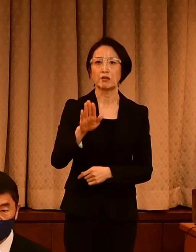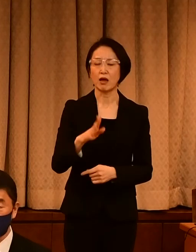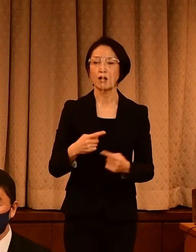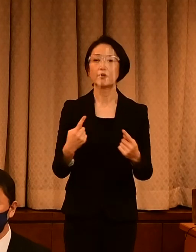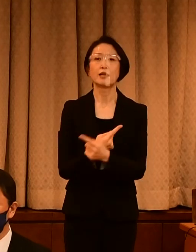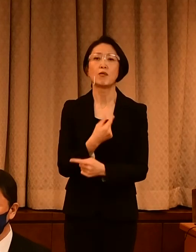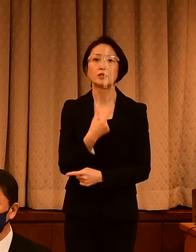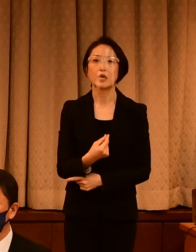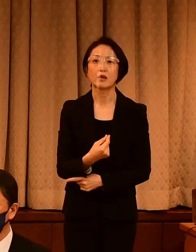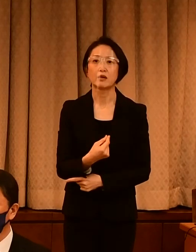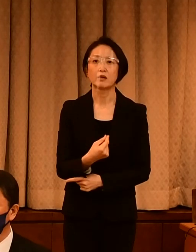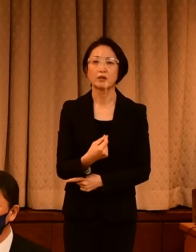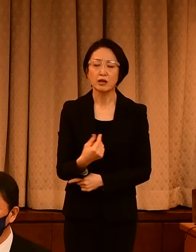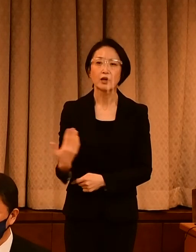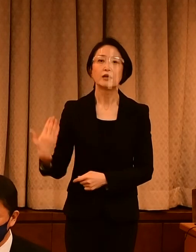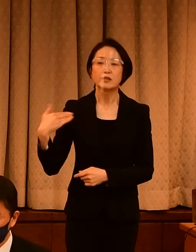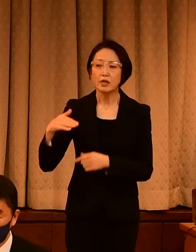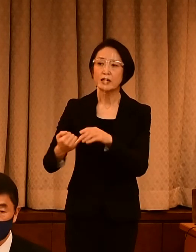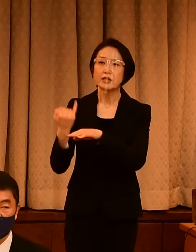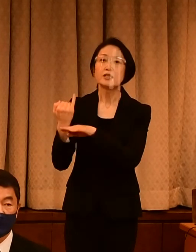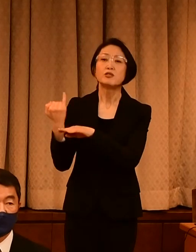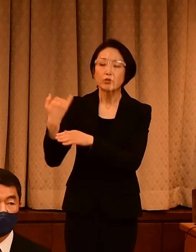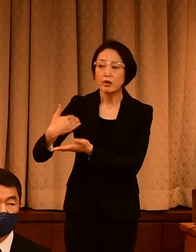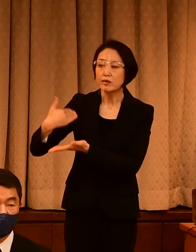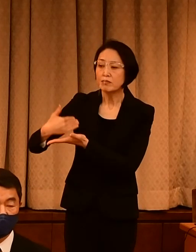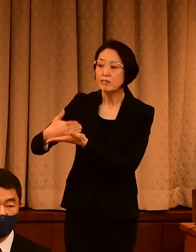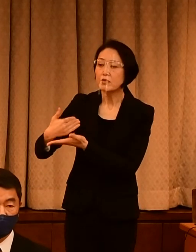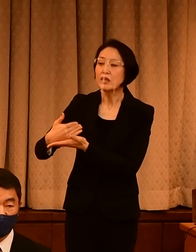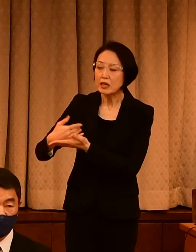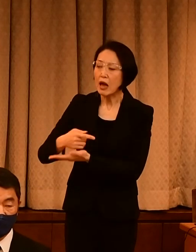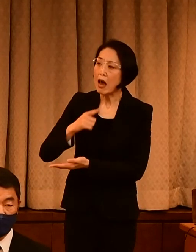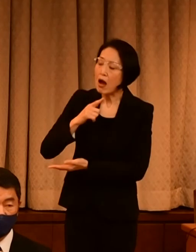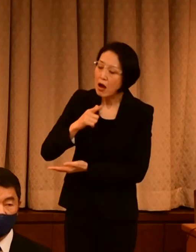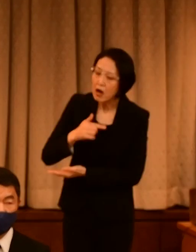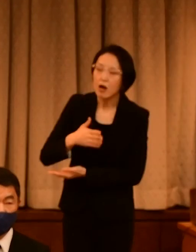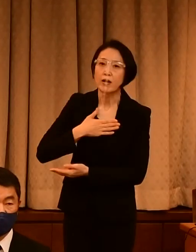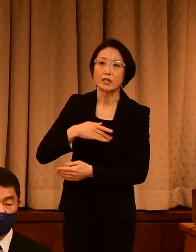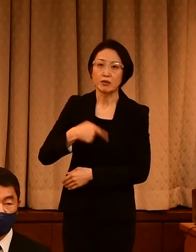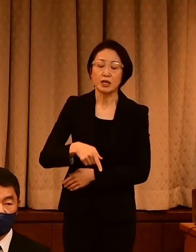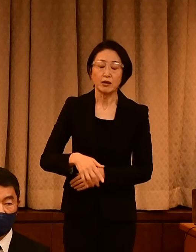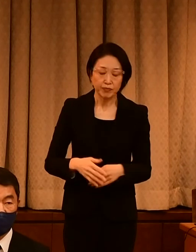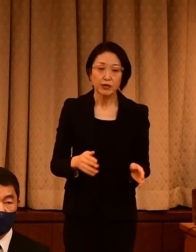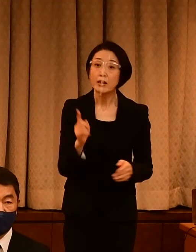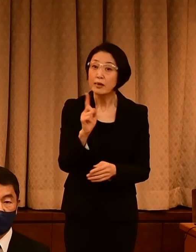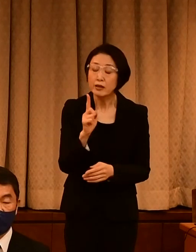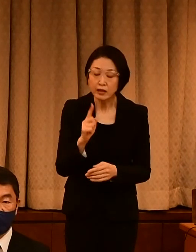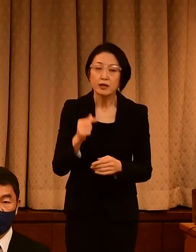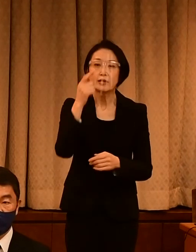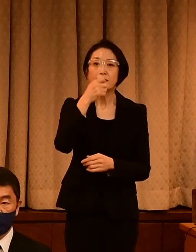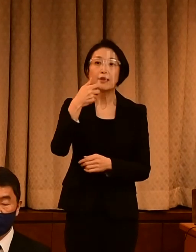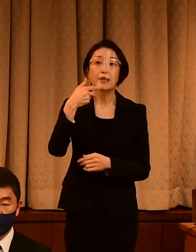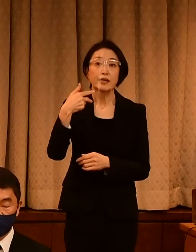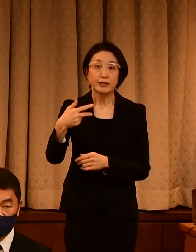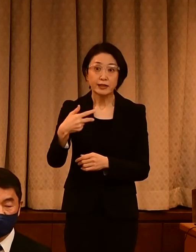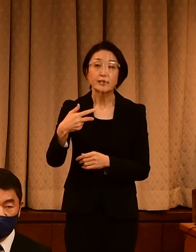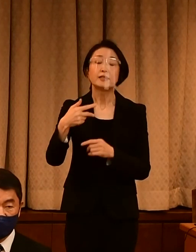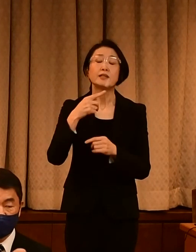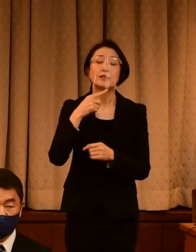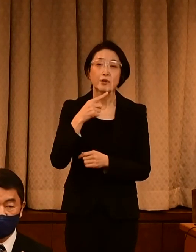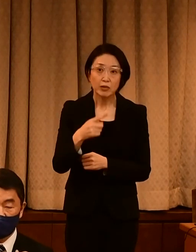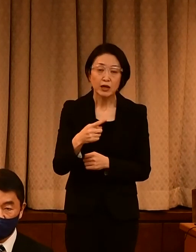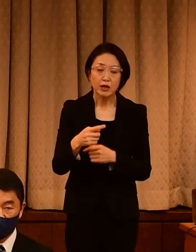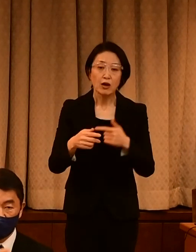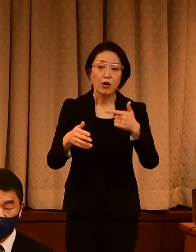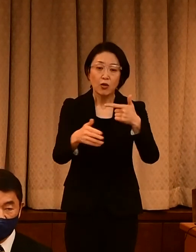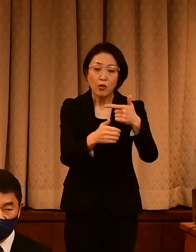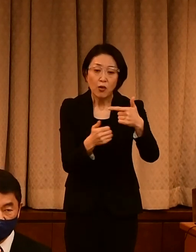先ほど小林市長から説明を受けまして、よく理解ができました。仙台市は、6ヶ月が過ぎてから、6ヶ月前に打